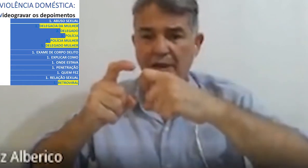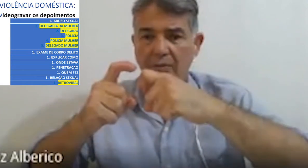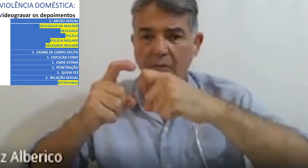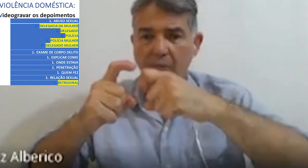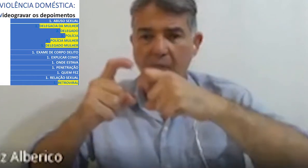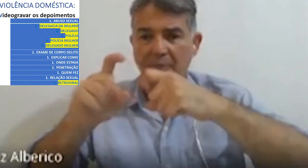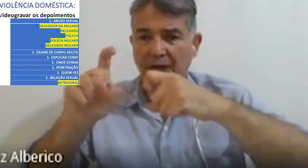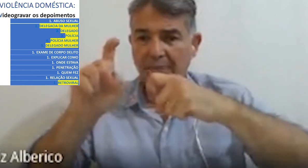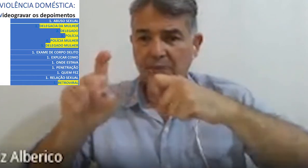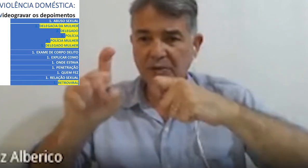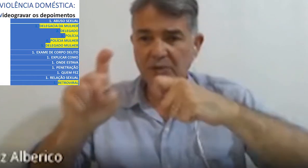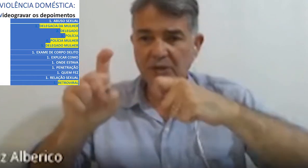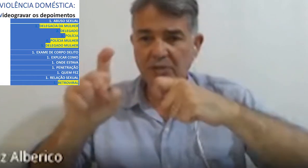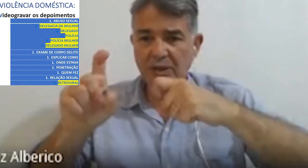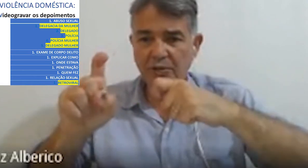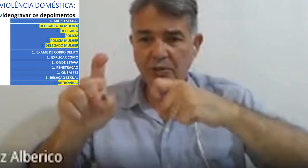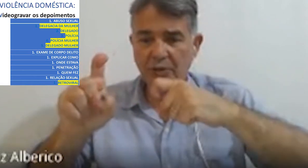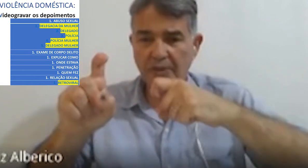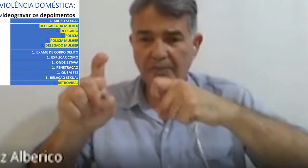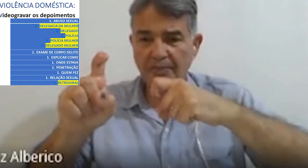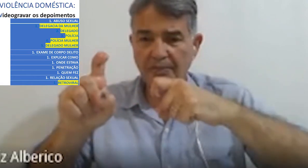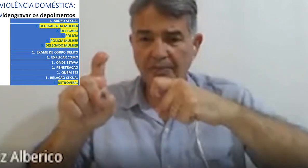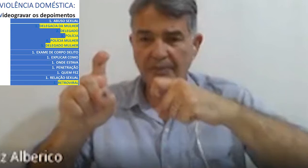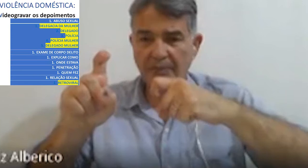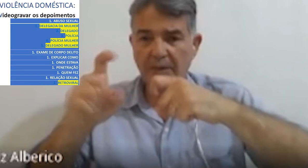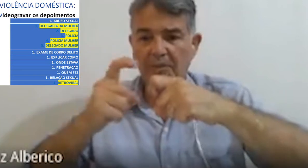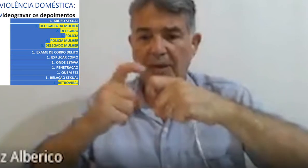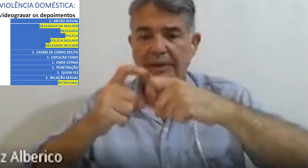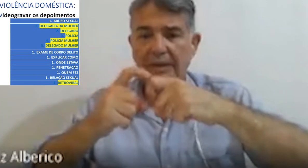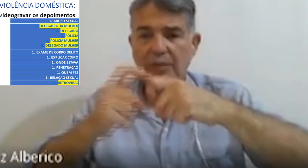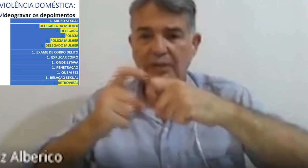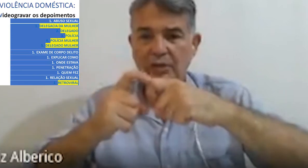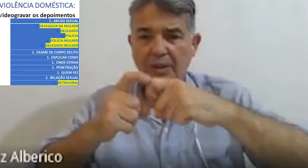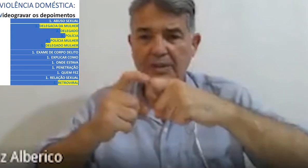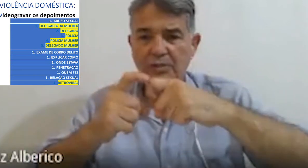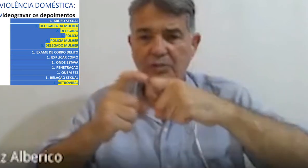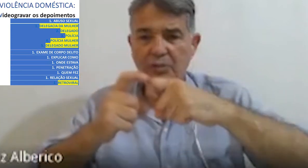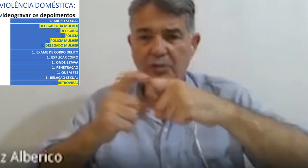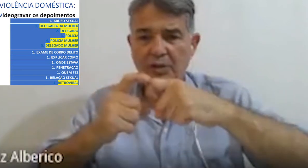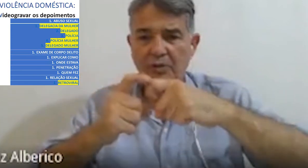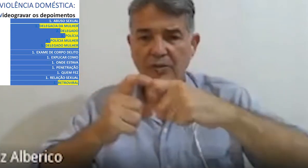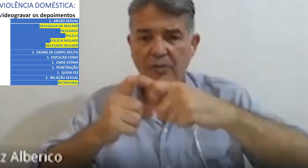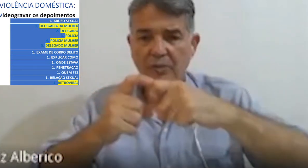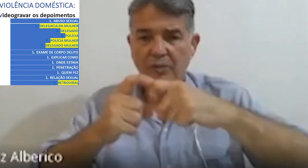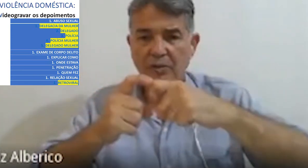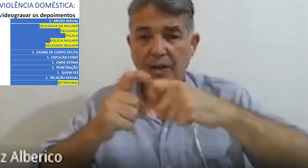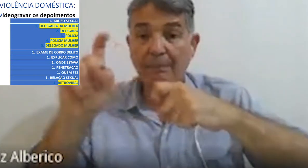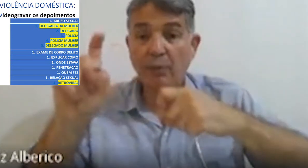aqui. A ponta do dedo indicador batendo na articulação do outro dedo. A ponta